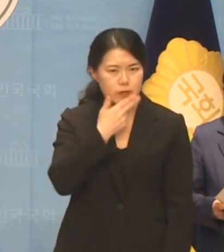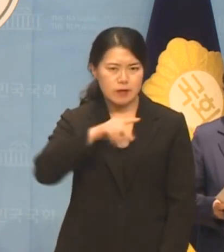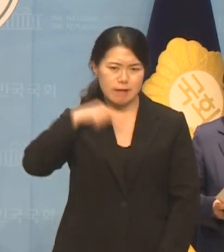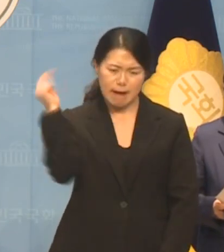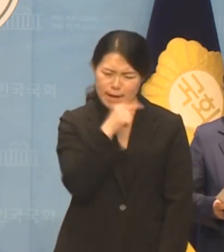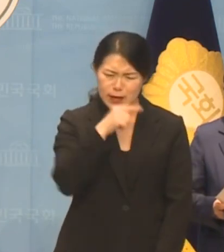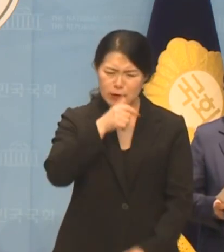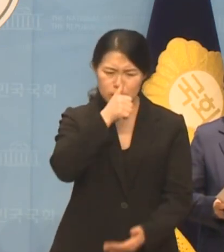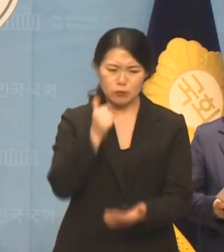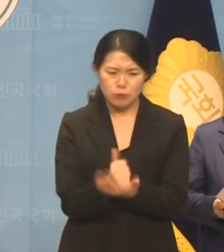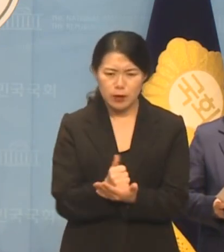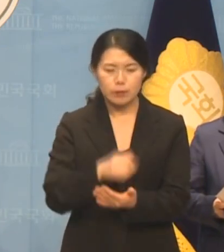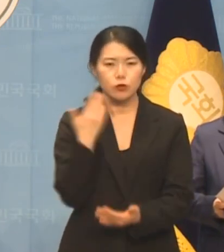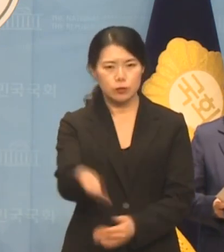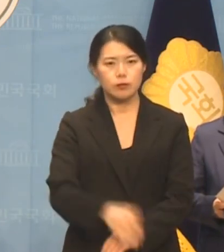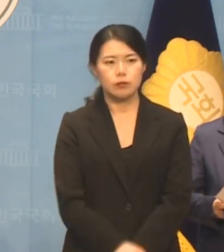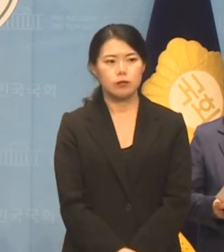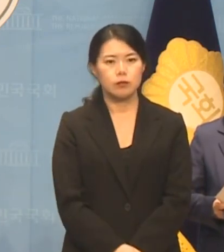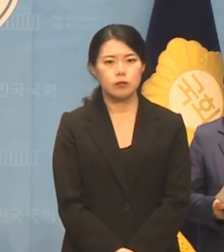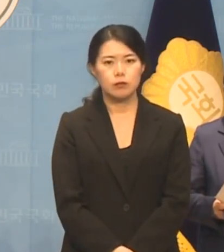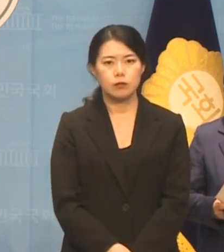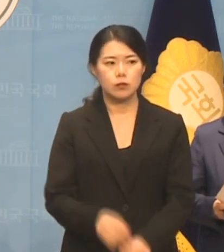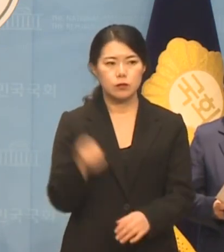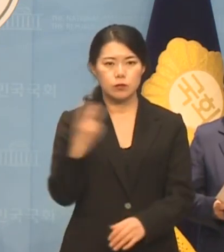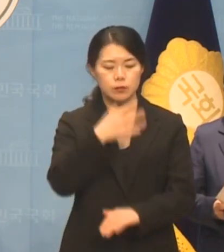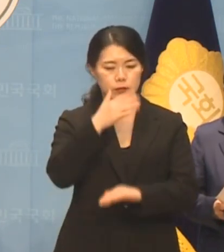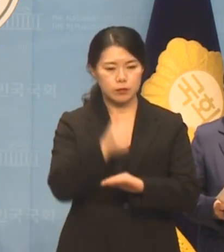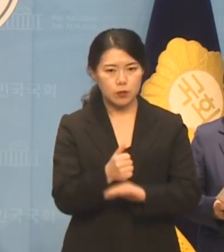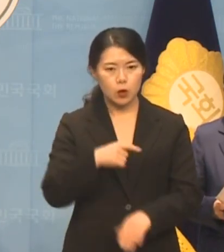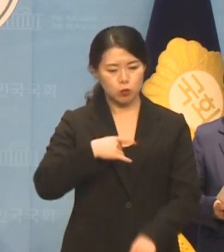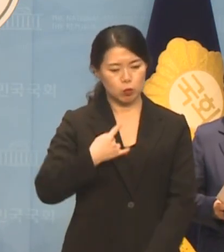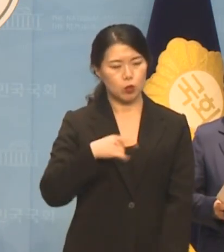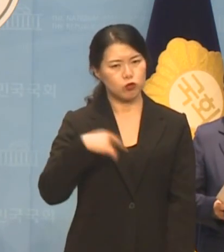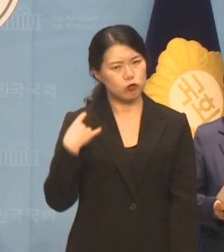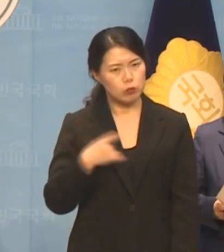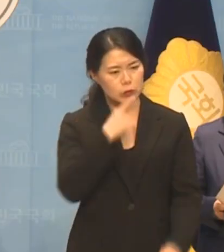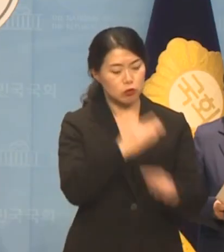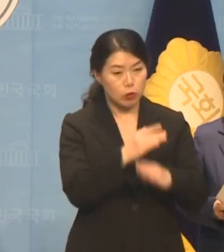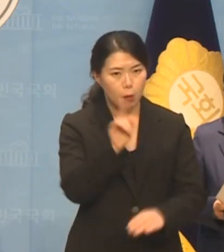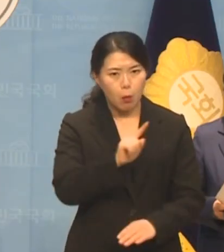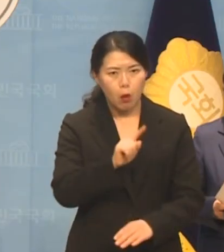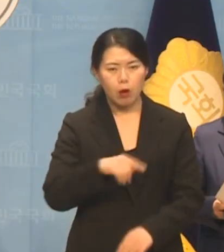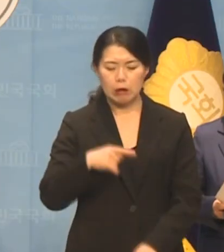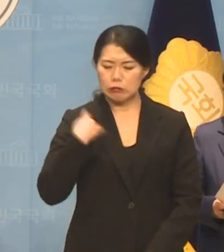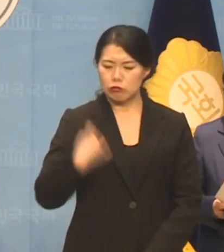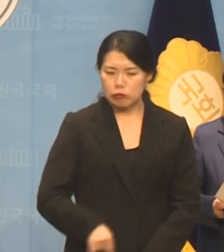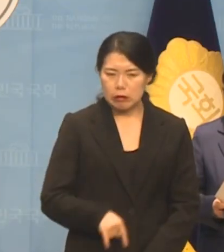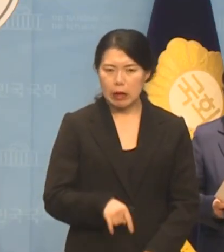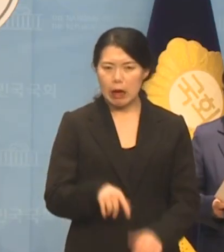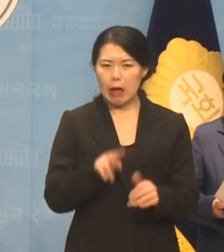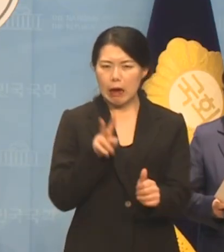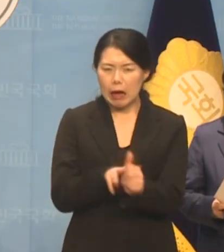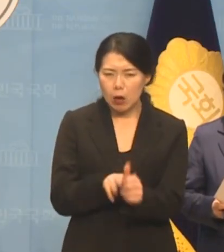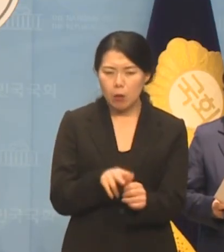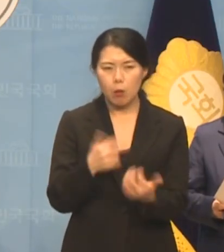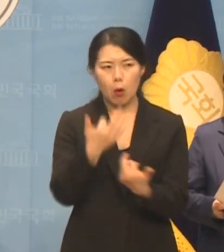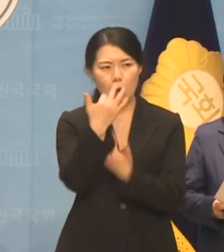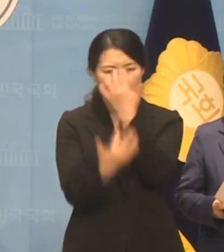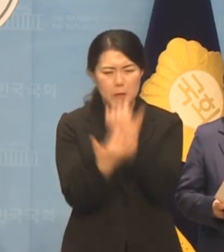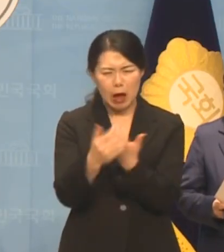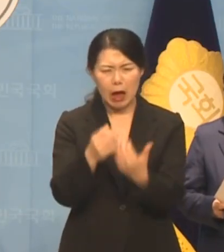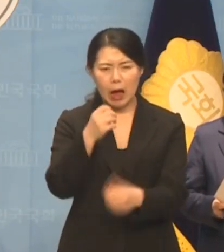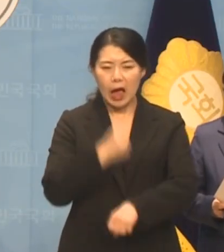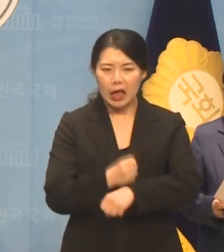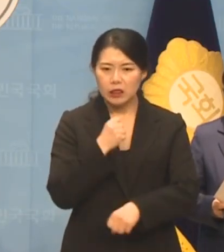법적 책임을 묻겠습니다. 마지막으로 민주당이 중국 또는 간첩에게 사주해 산불을 일으켰다는